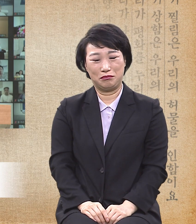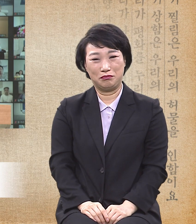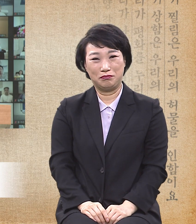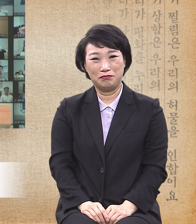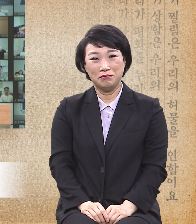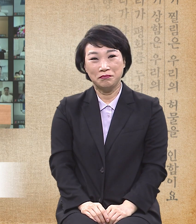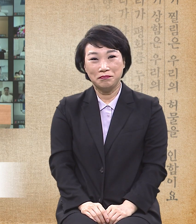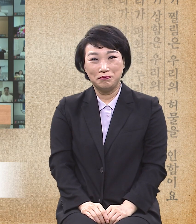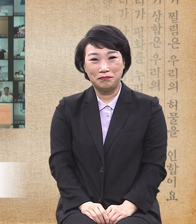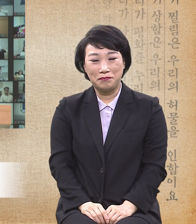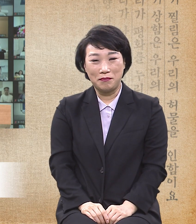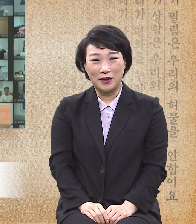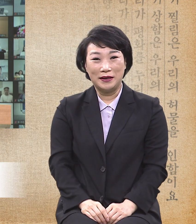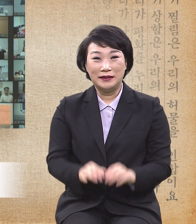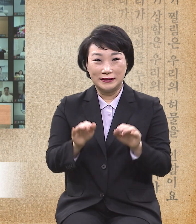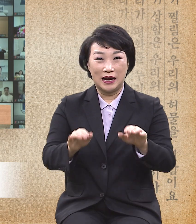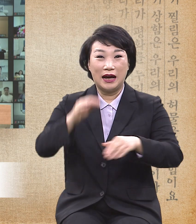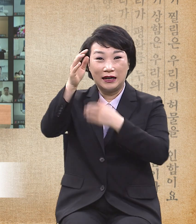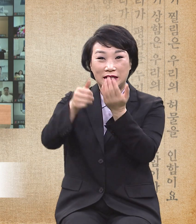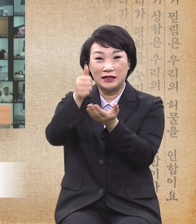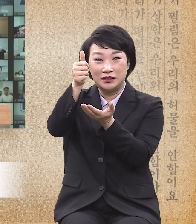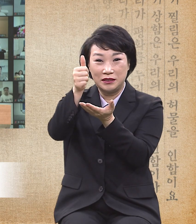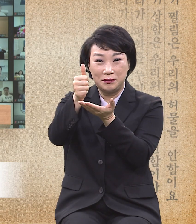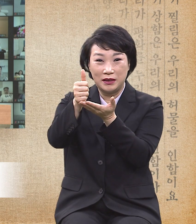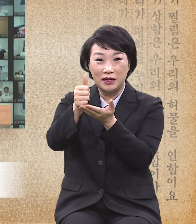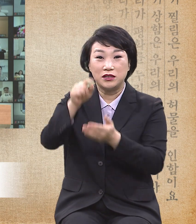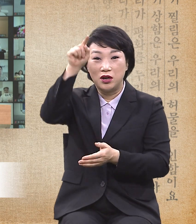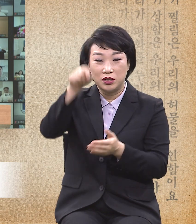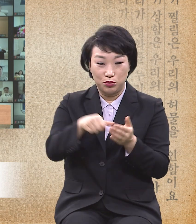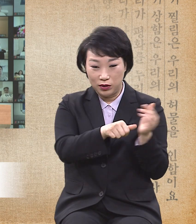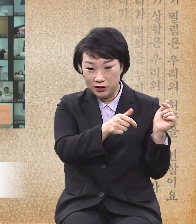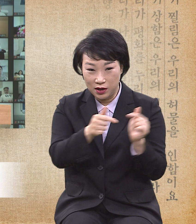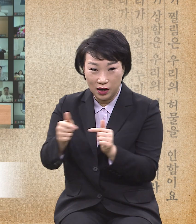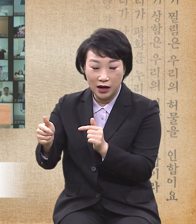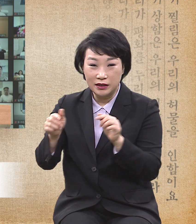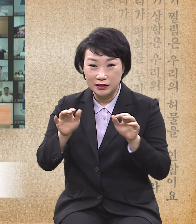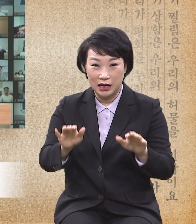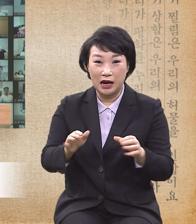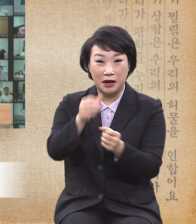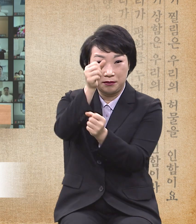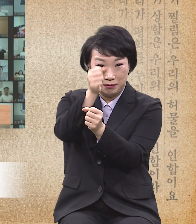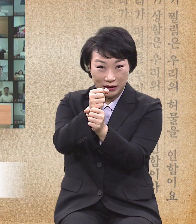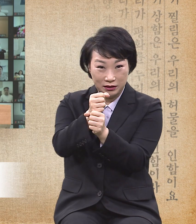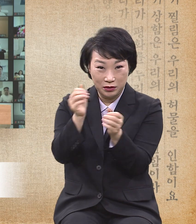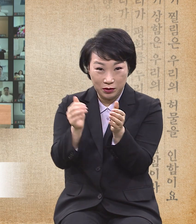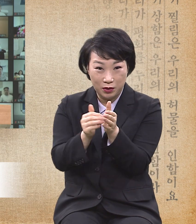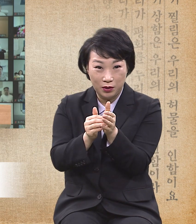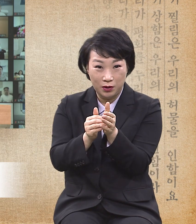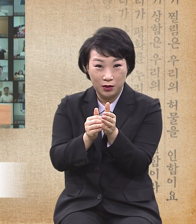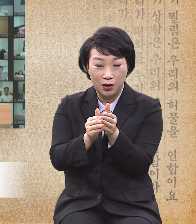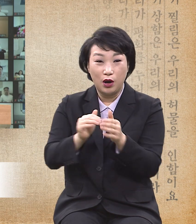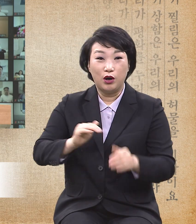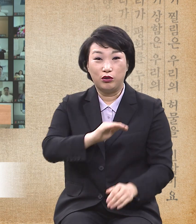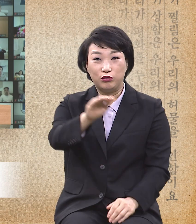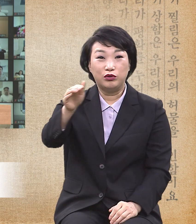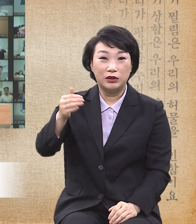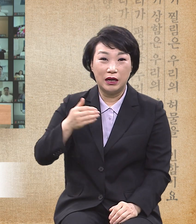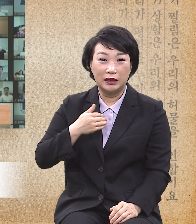영원하시다. 그래서 하나님께서 천지 만물을 지으시고